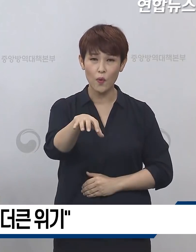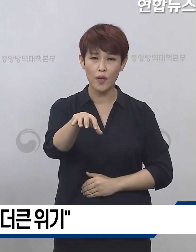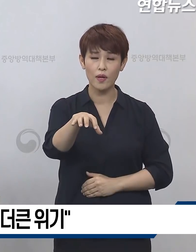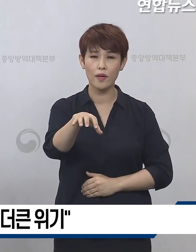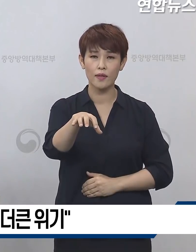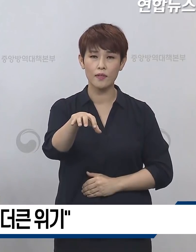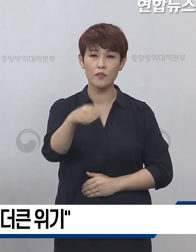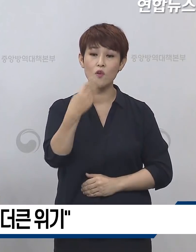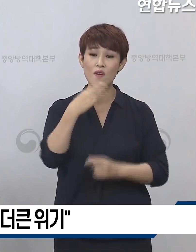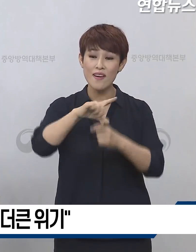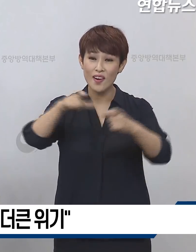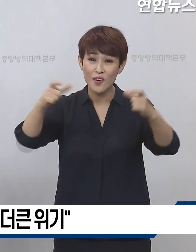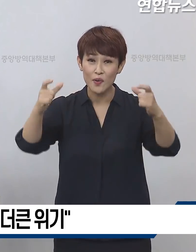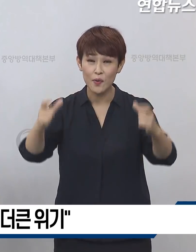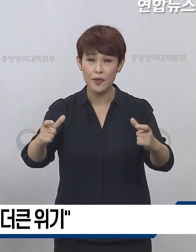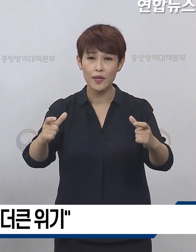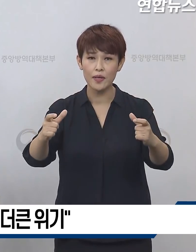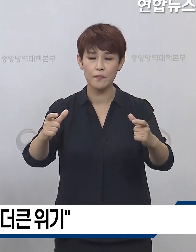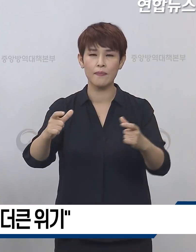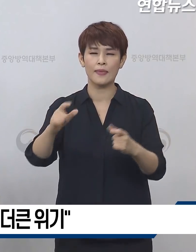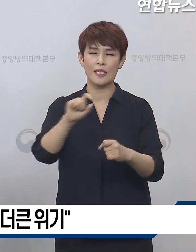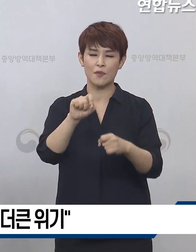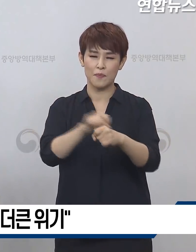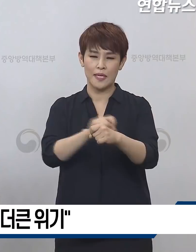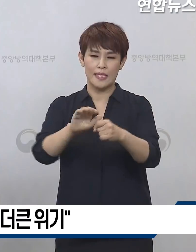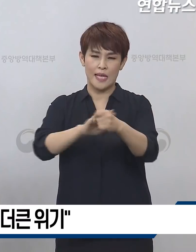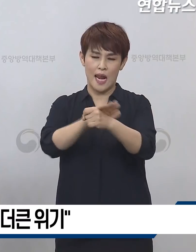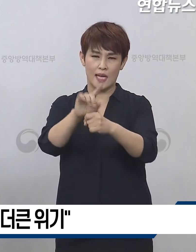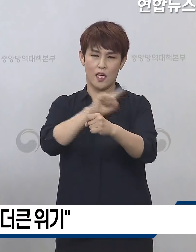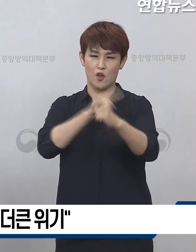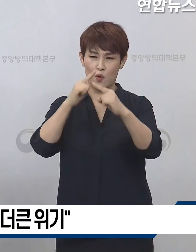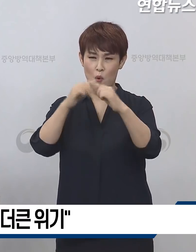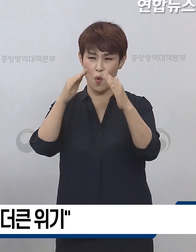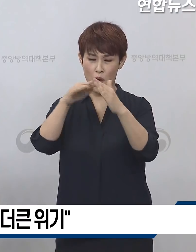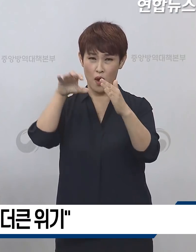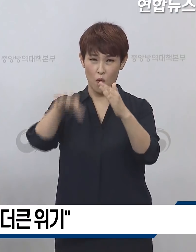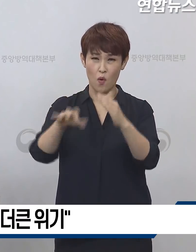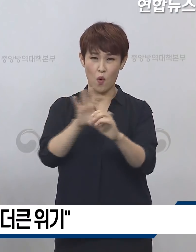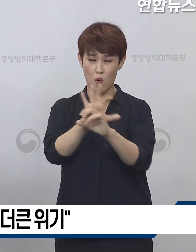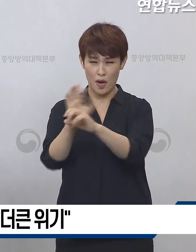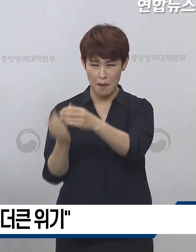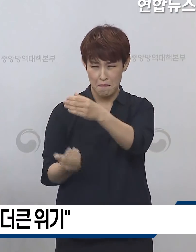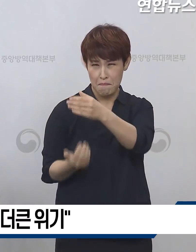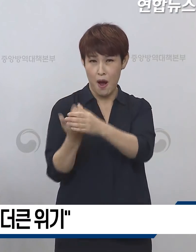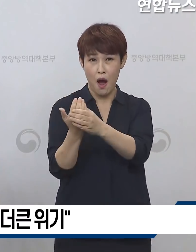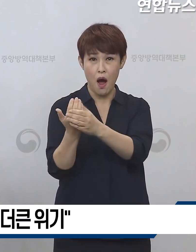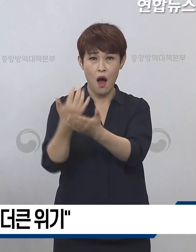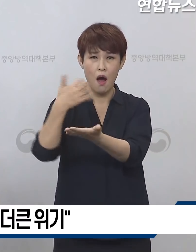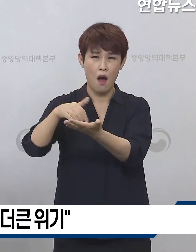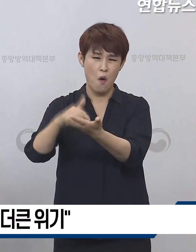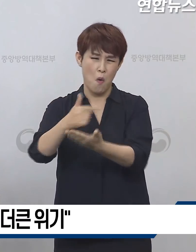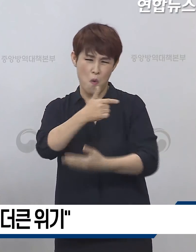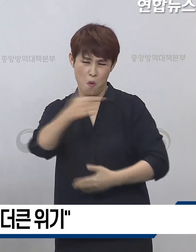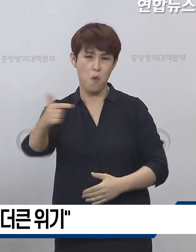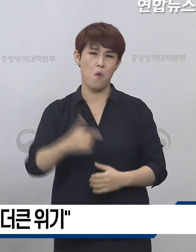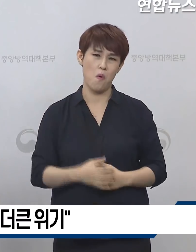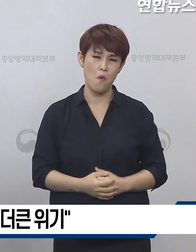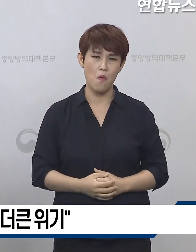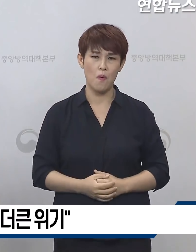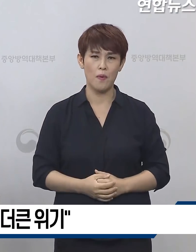수도권 지역에서 특별히 사랑제일교회에서의 코로나19 환자 발생 규모가 매우